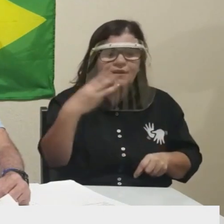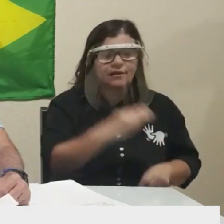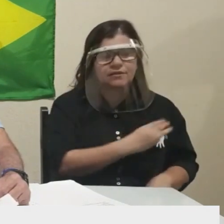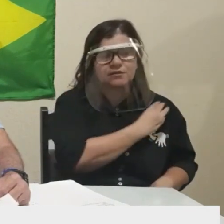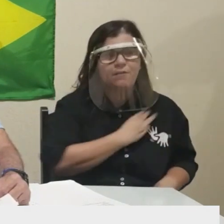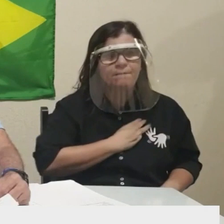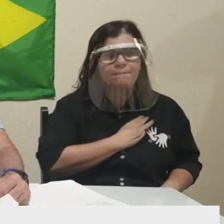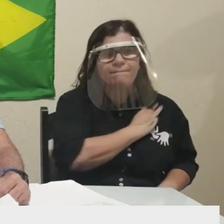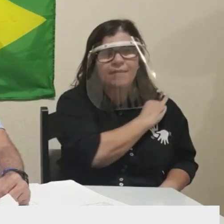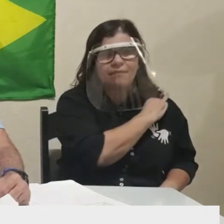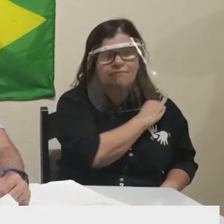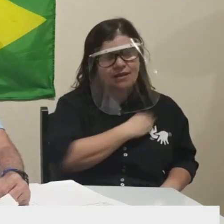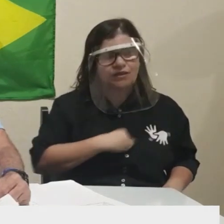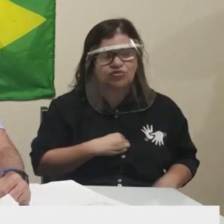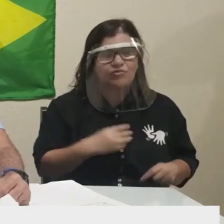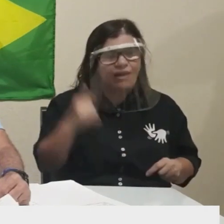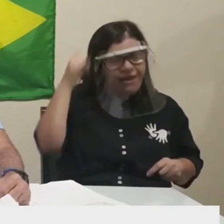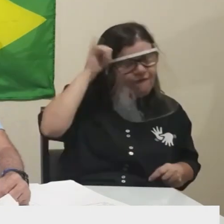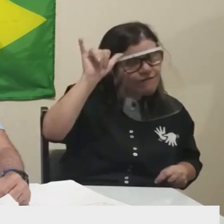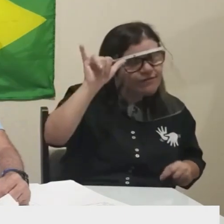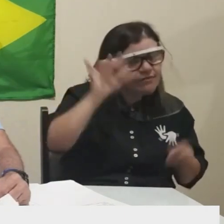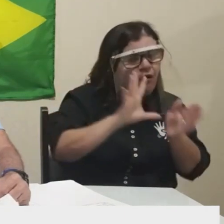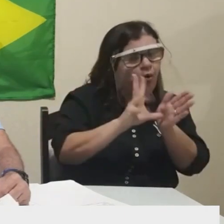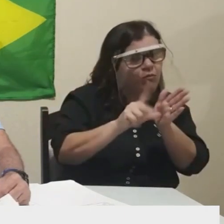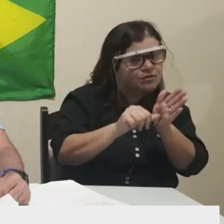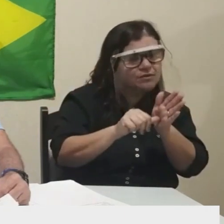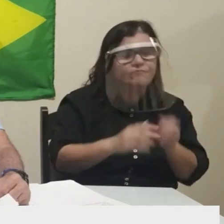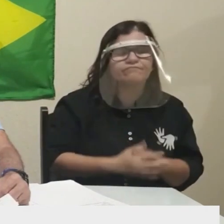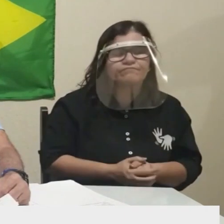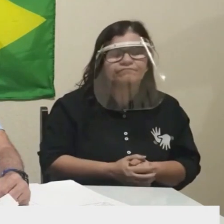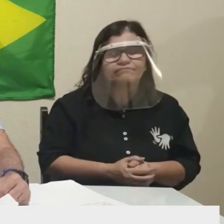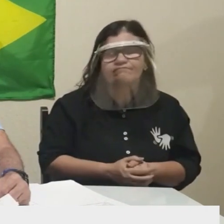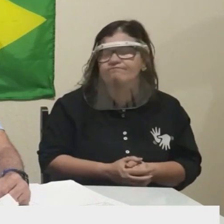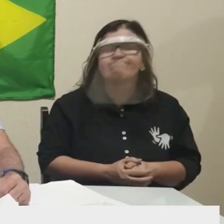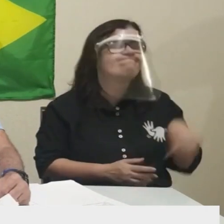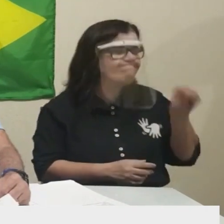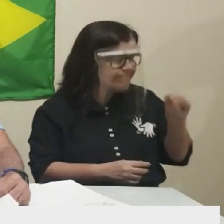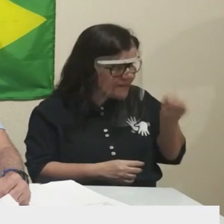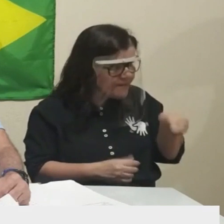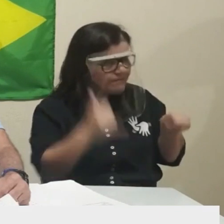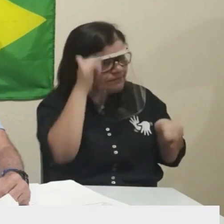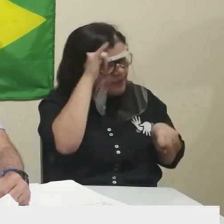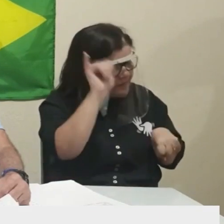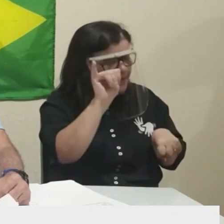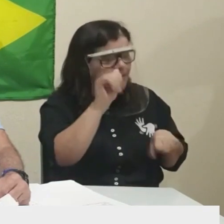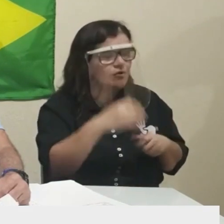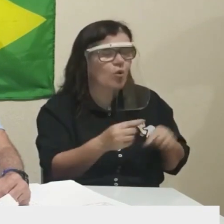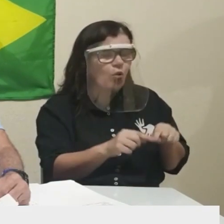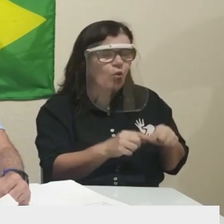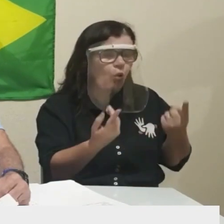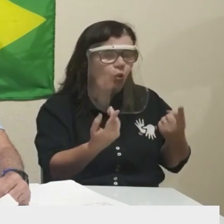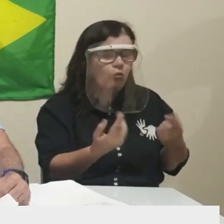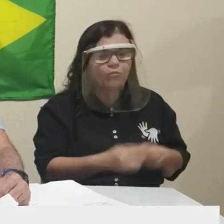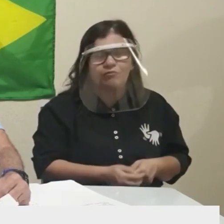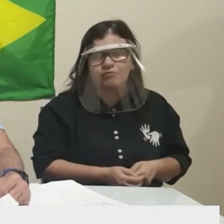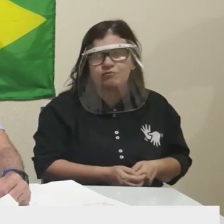ajuda a evitar a corrupção? Presidente, a melhor forma de combater a corrupção é prevenir. E como se